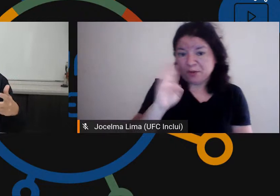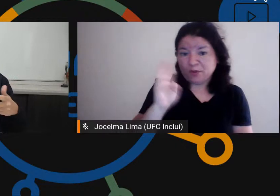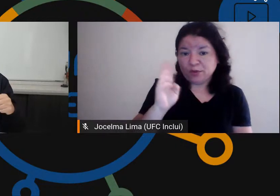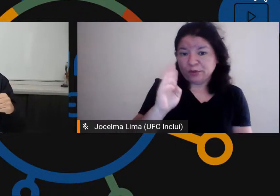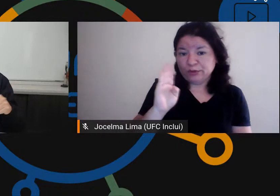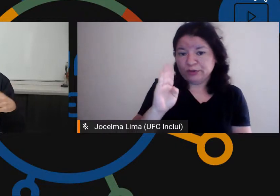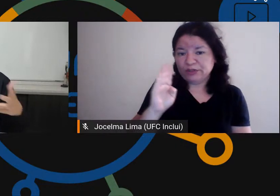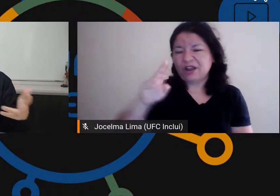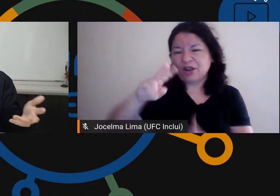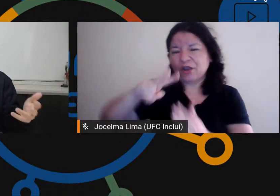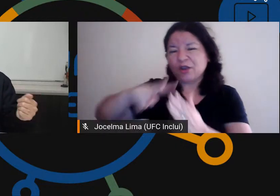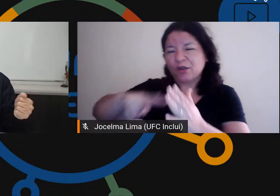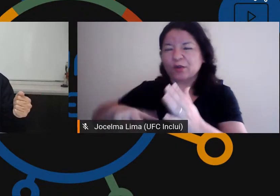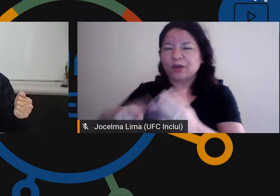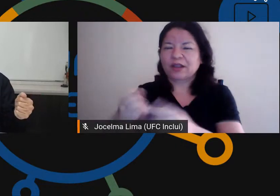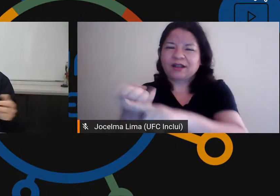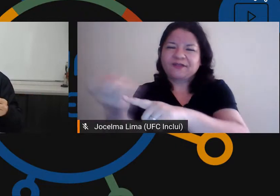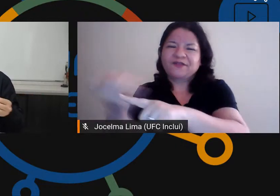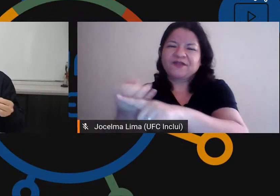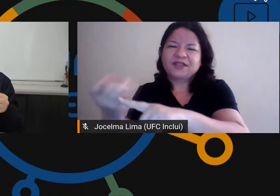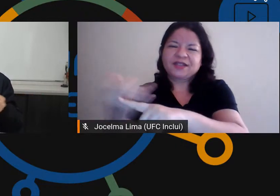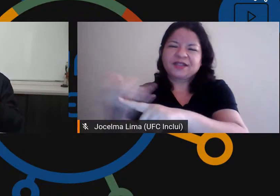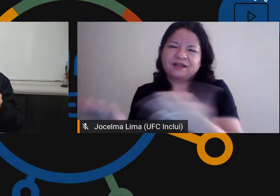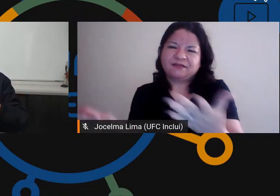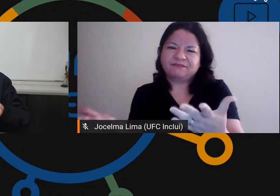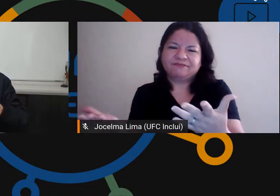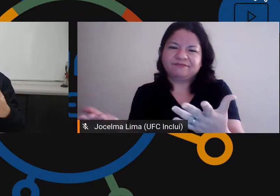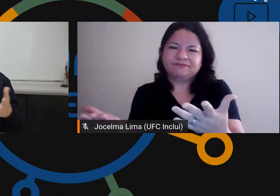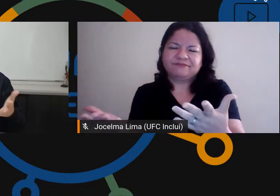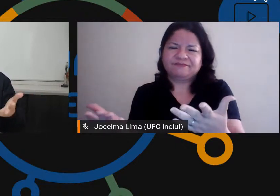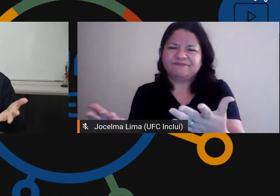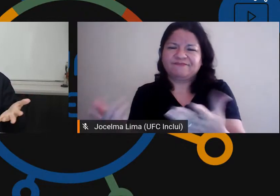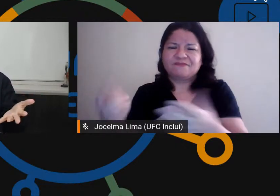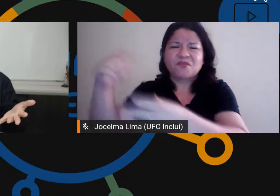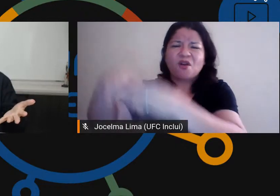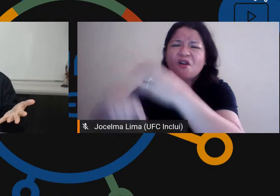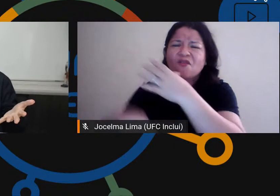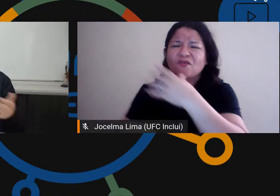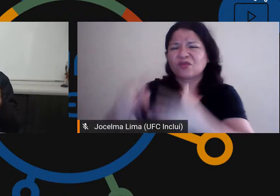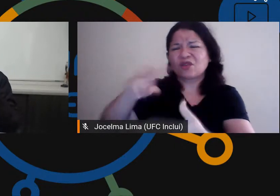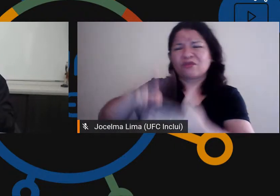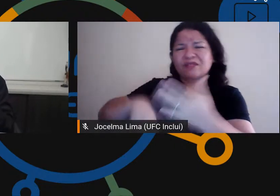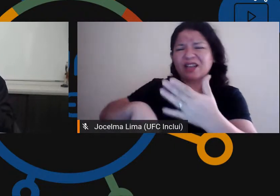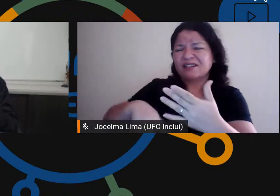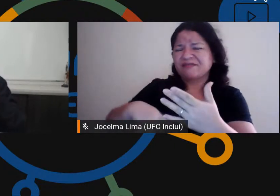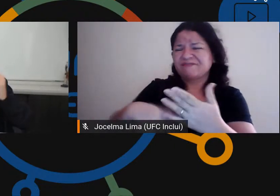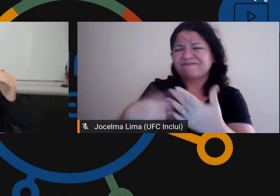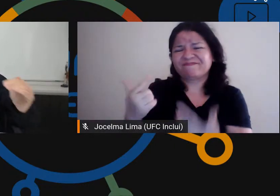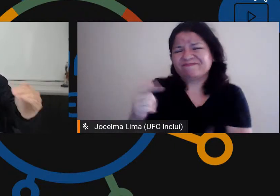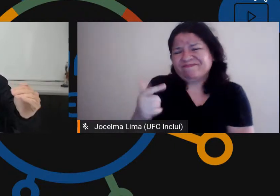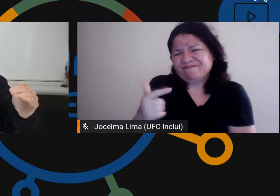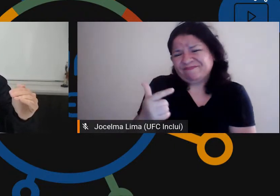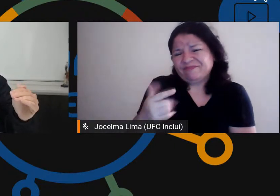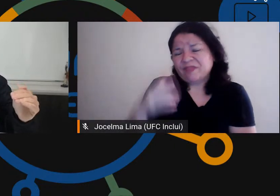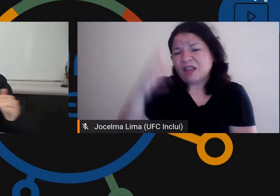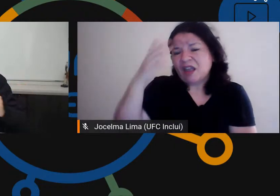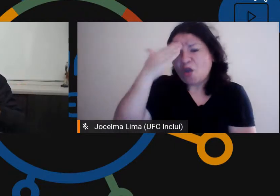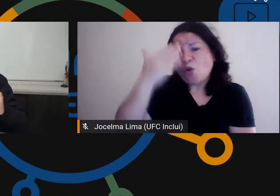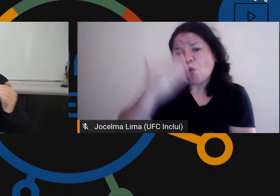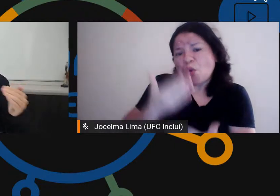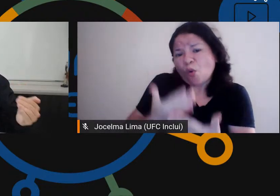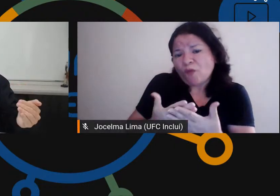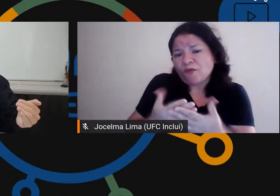lendo um artigo da física quântica. Tem coisas lá que não adianta eu ler, eu não vou entender. Eu confio na revista.